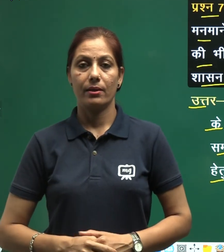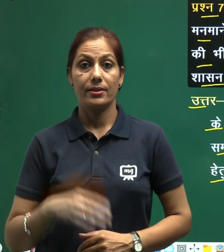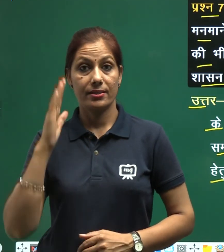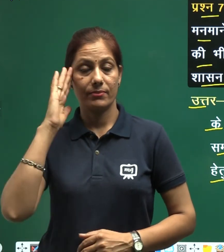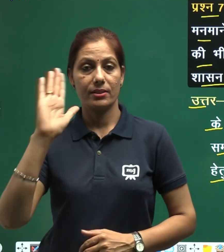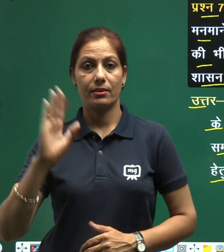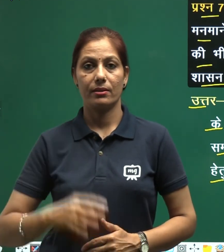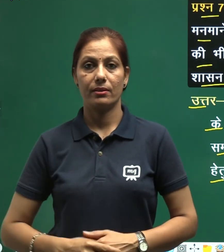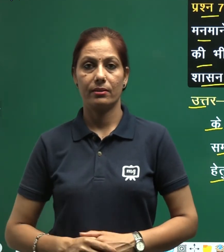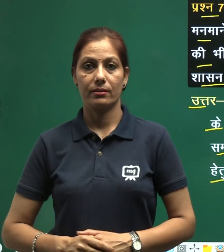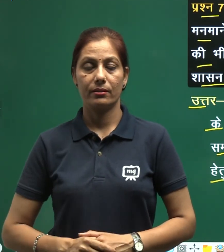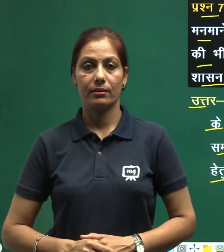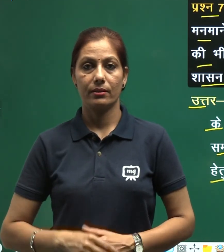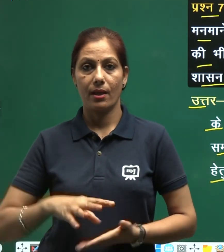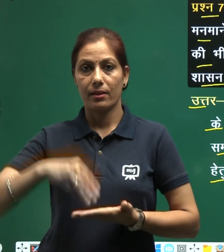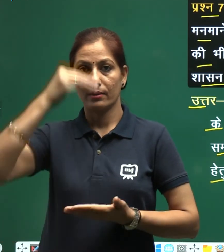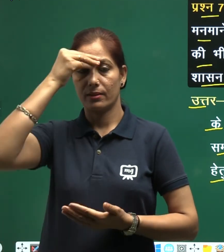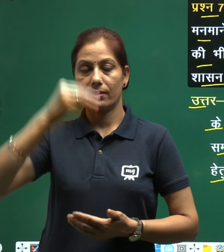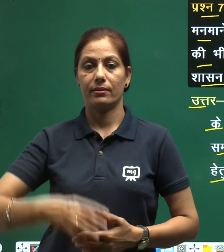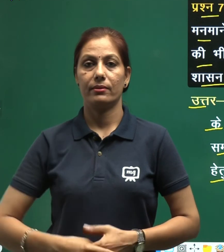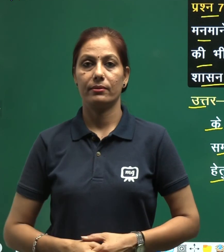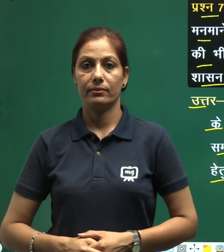समझें, याद करें